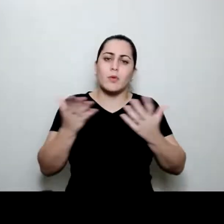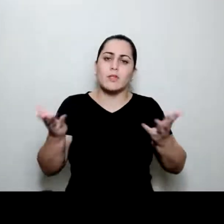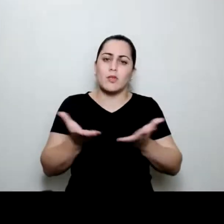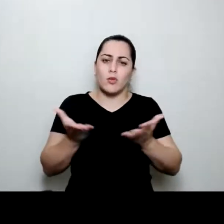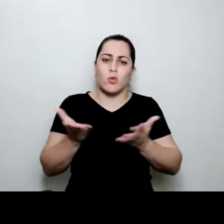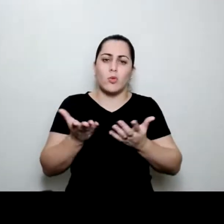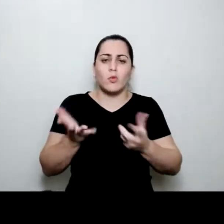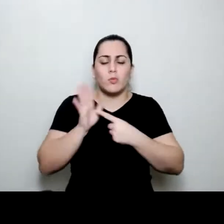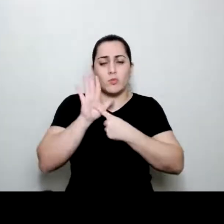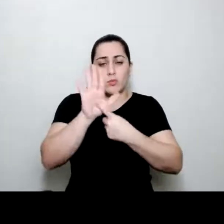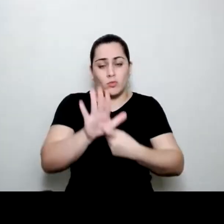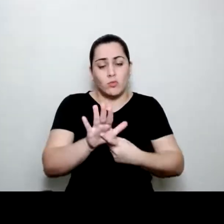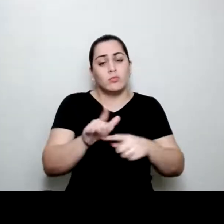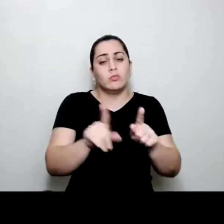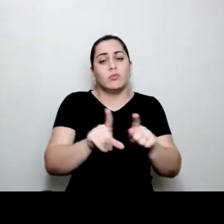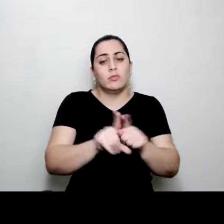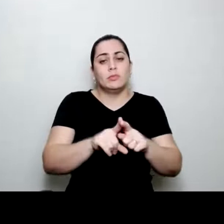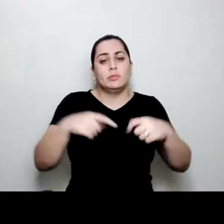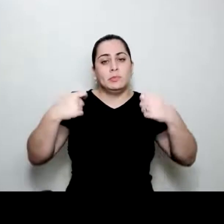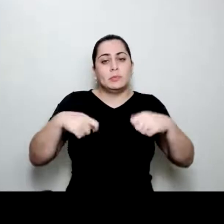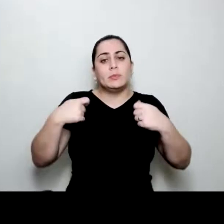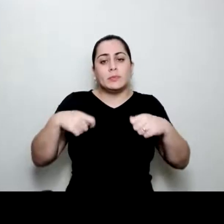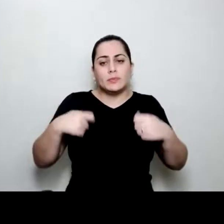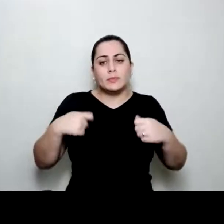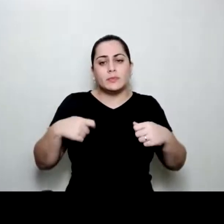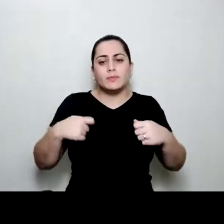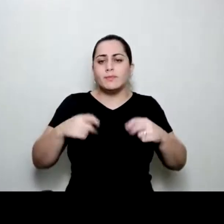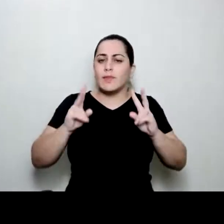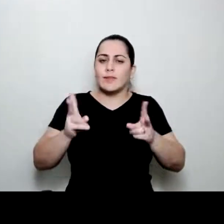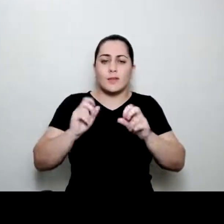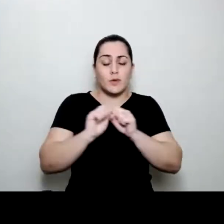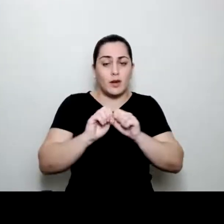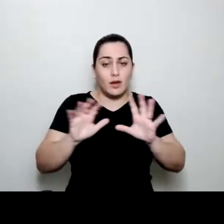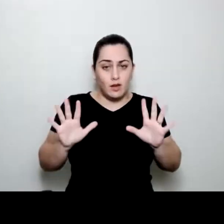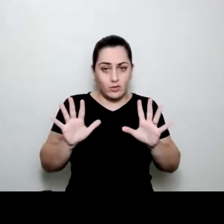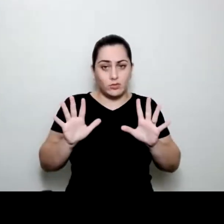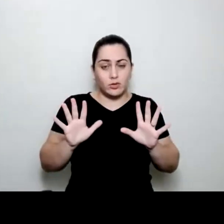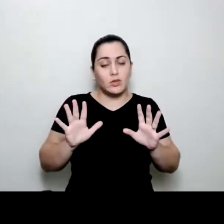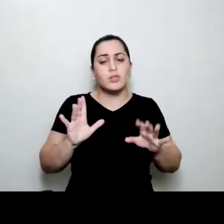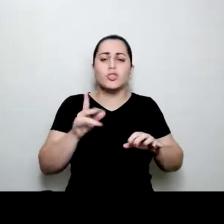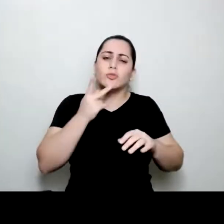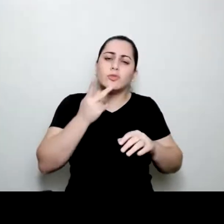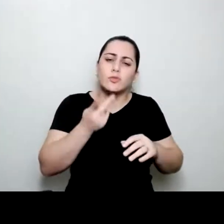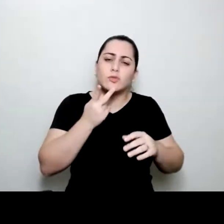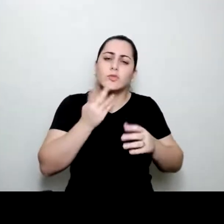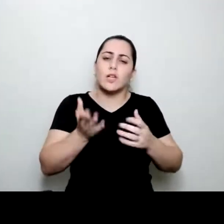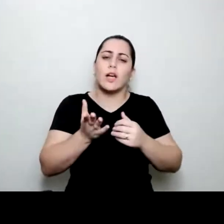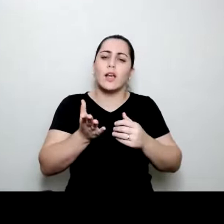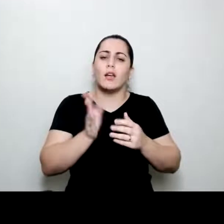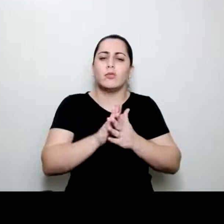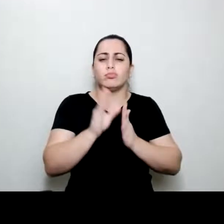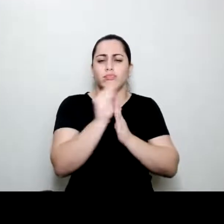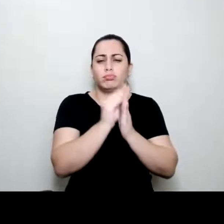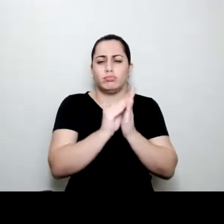querendo frisar aqui, e que é preciso deixar ter sempre bem claro, é que quando falamos em documentação